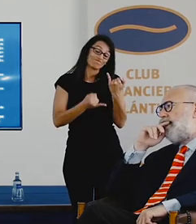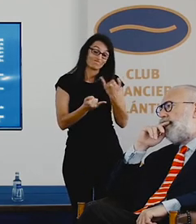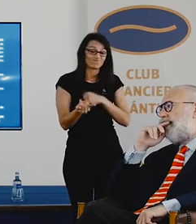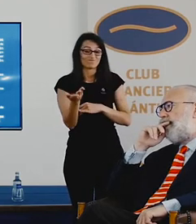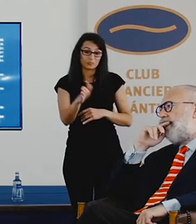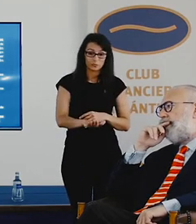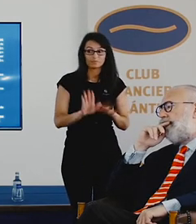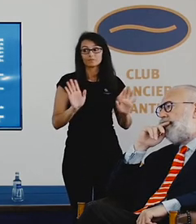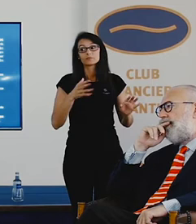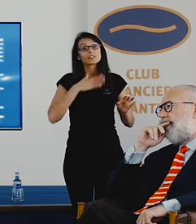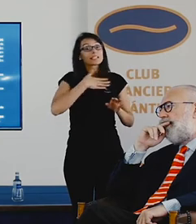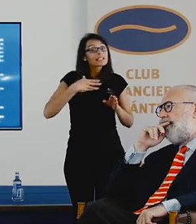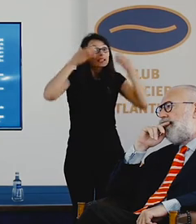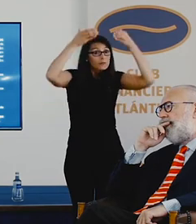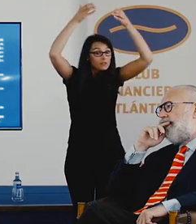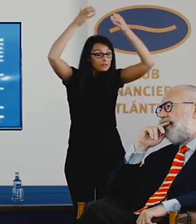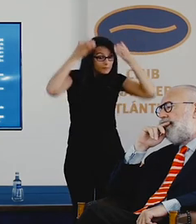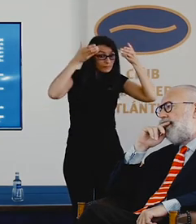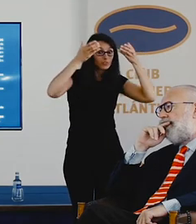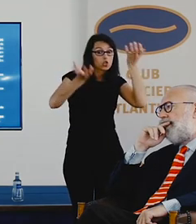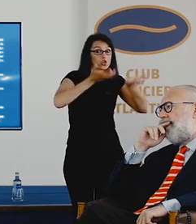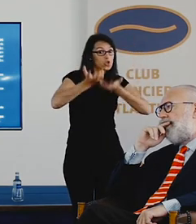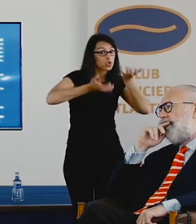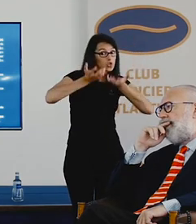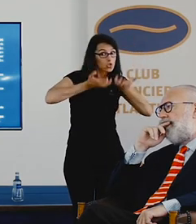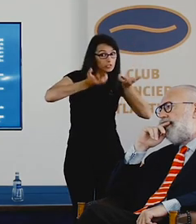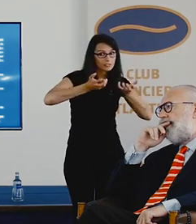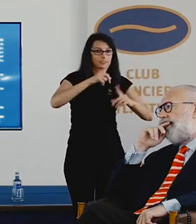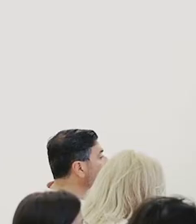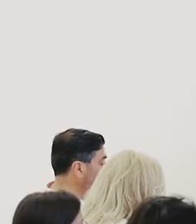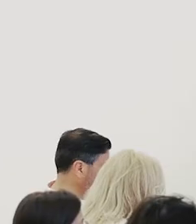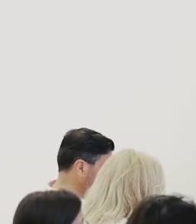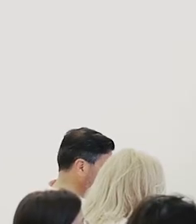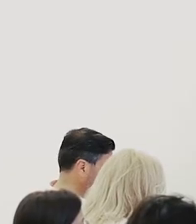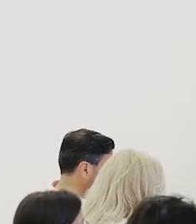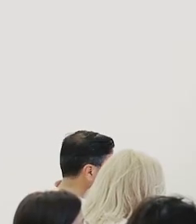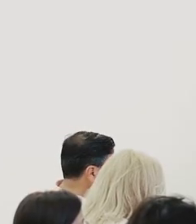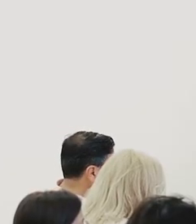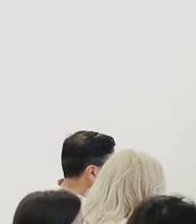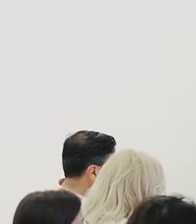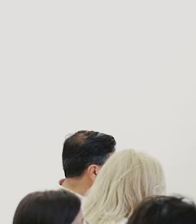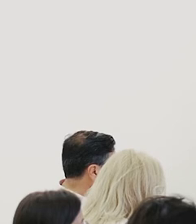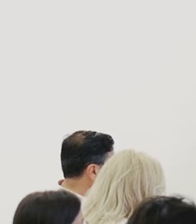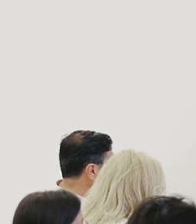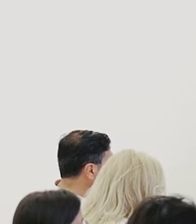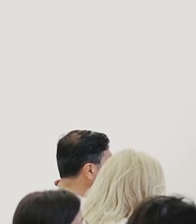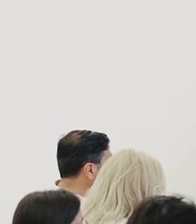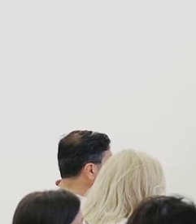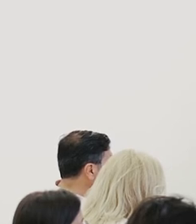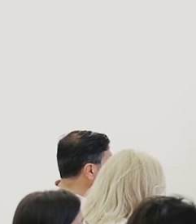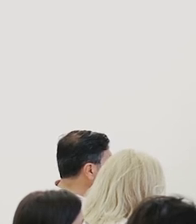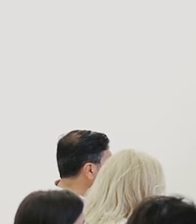sea con chefs de estrellas Michelin de aquí, de Galicia, y vamos a intentar que sea en Reyes Católicos, y una comida pues solidaria, parte para el camino,